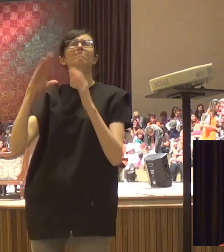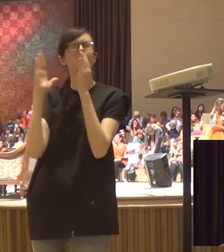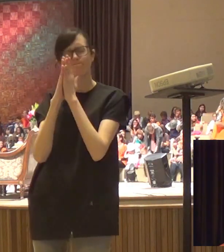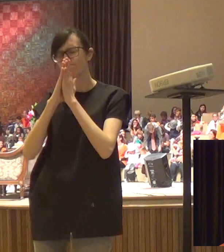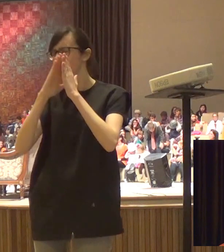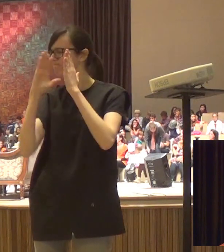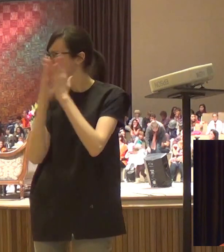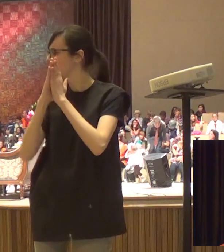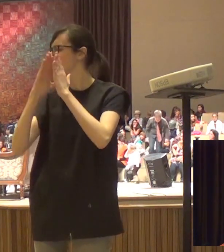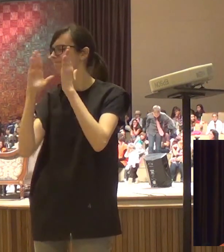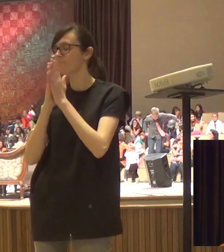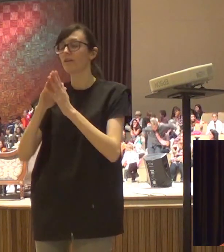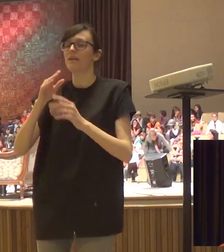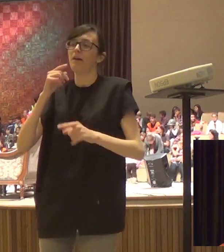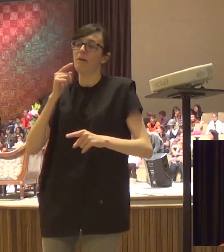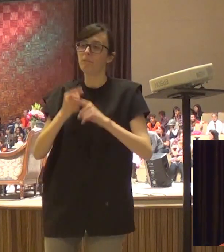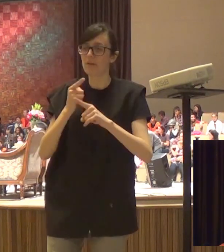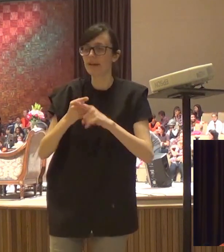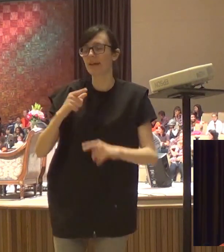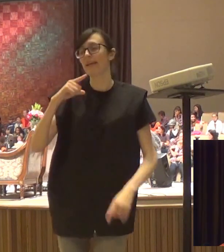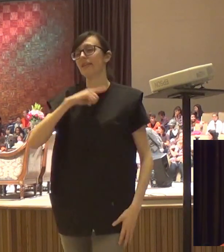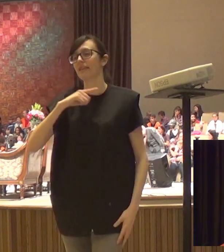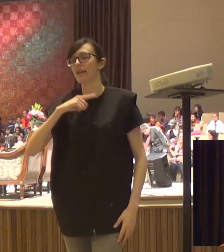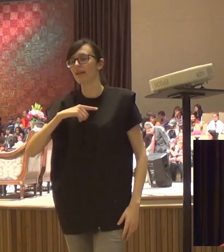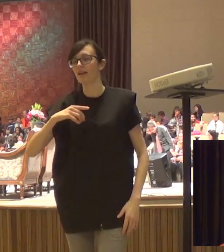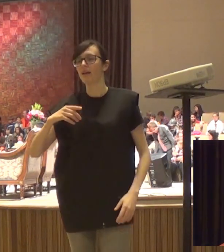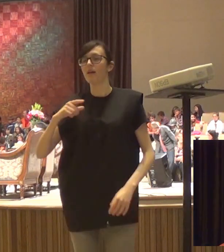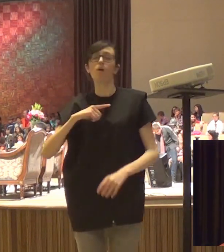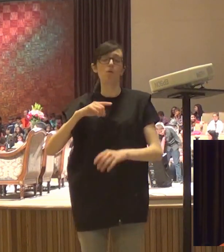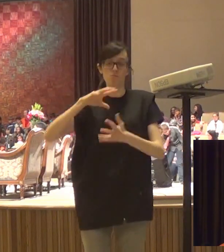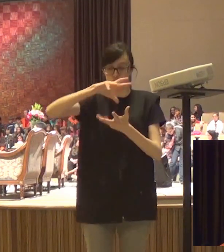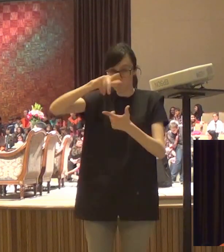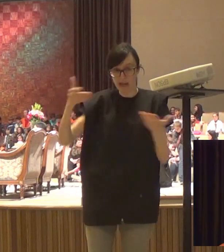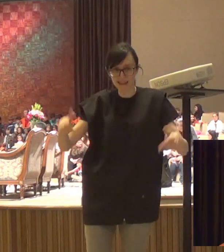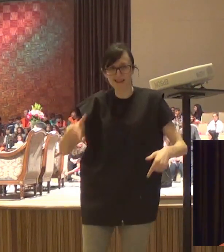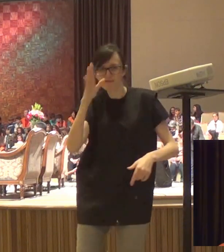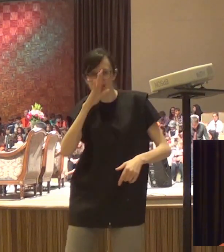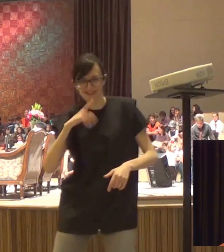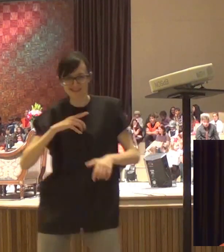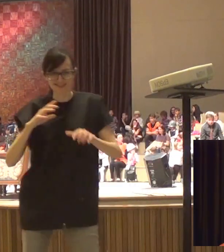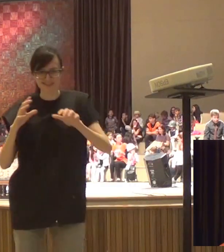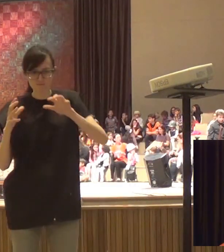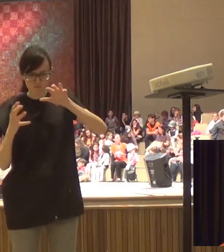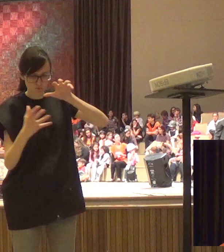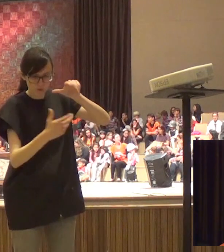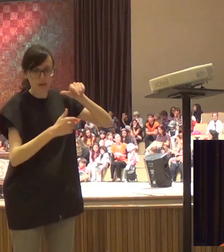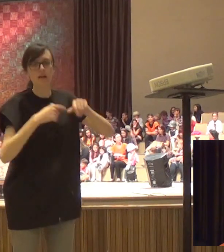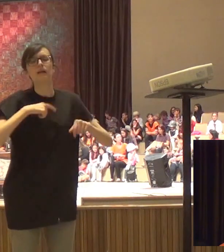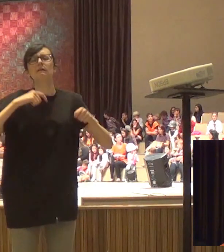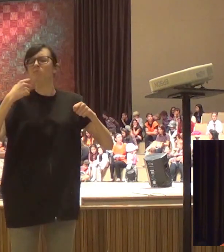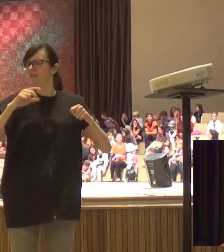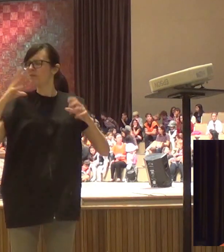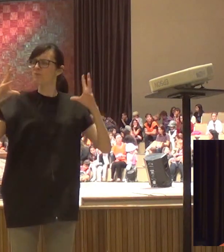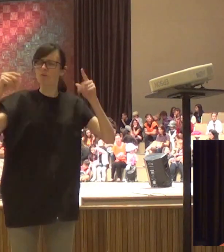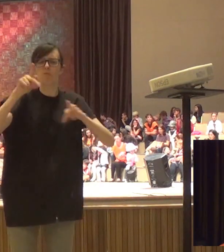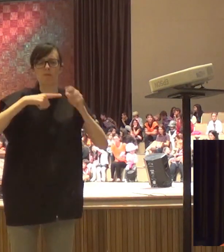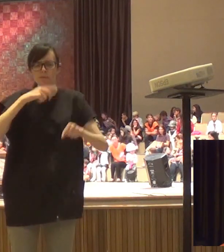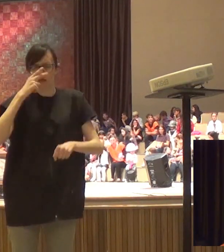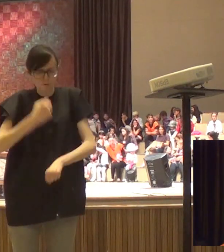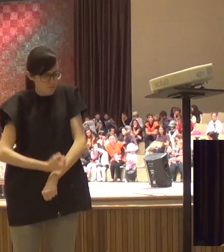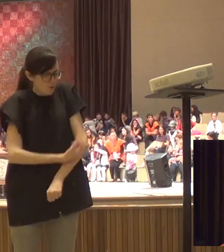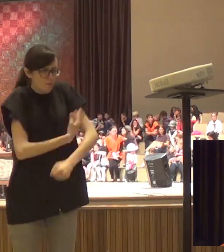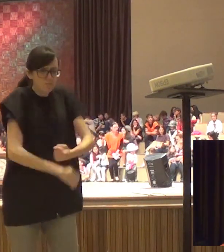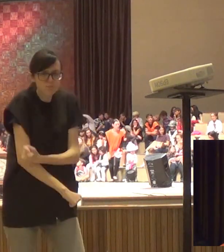Eu sonho, irmãos, eu tenho orado. Porque, principalmente na sociedade ocidental, Deus precisa enviar um